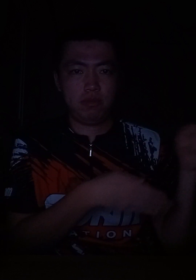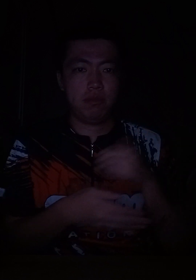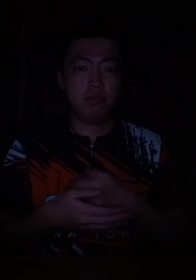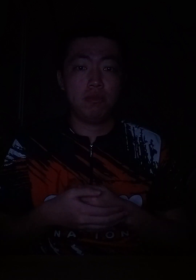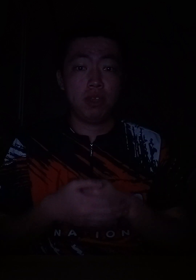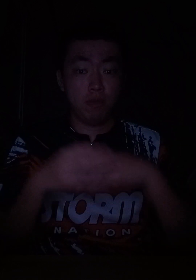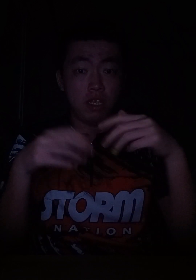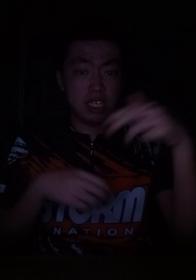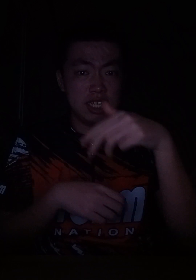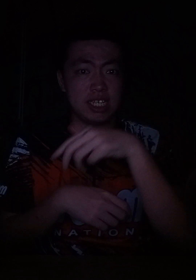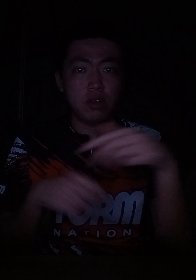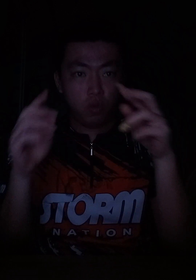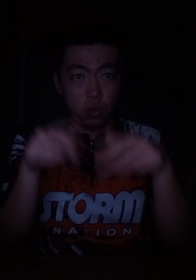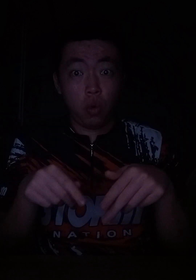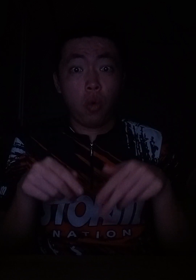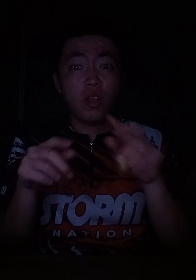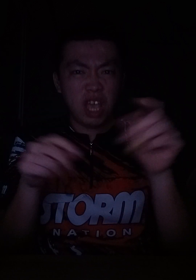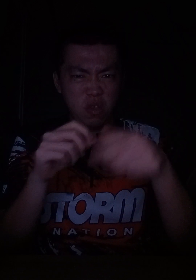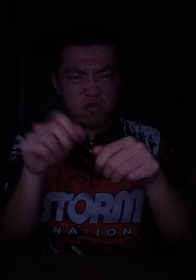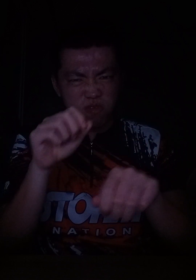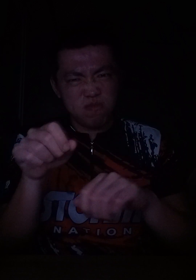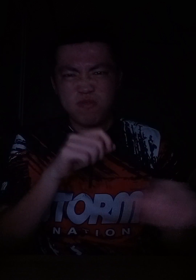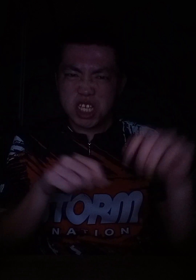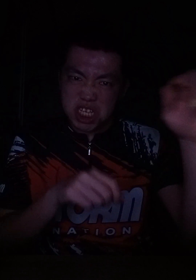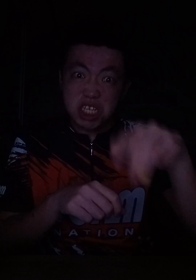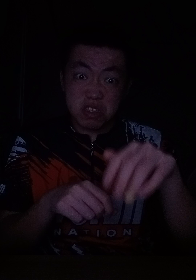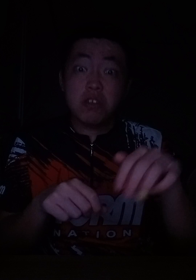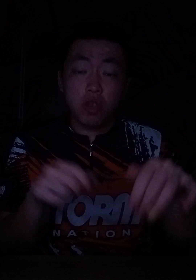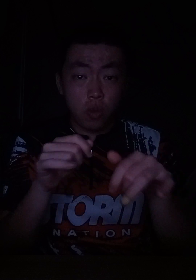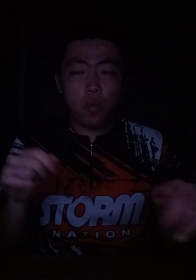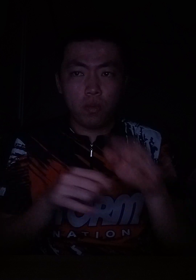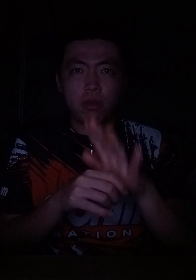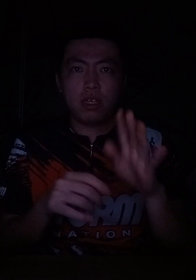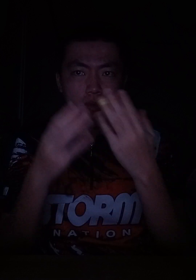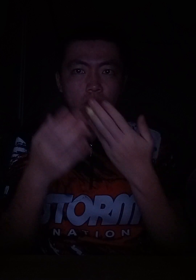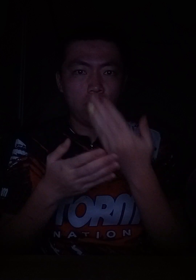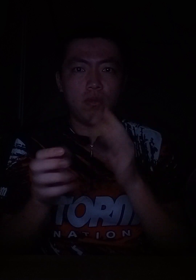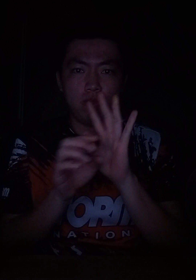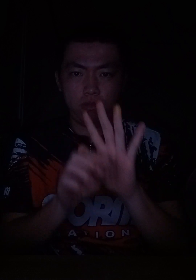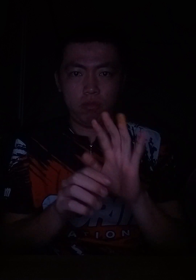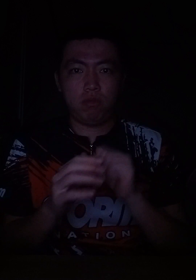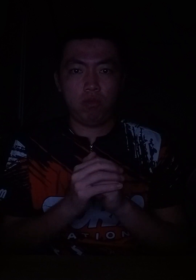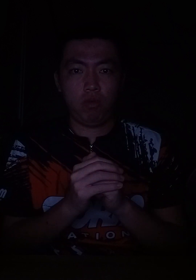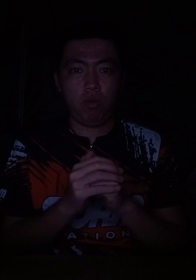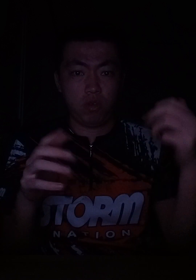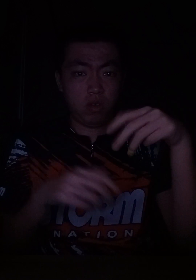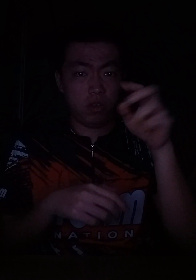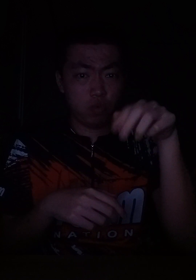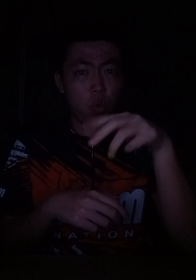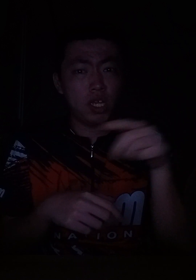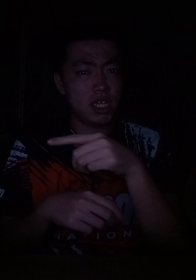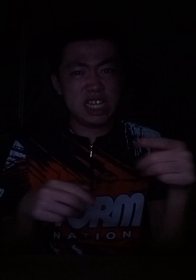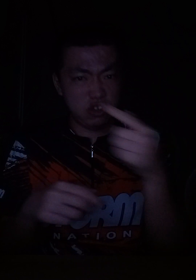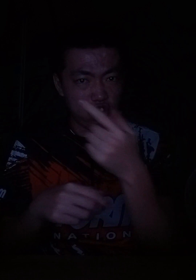버스 기사는 사고 현장에서 제동 장치에 이상이 있었다는 취지로 말한 걸로 전해졌는데 경찰은 원인을 규명하기 위해